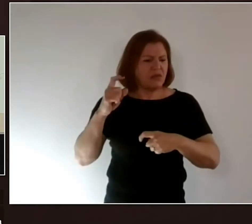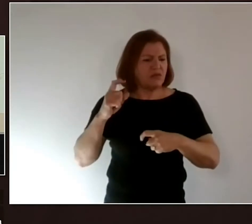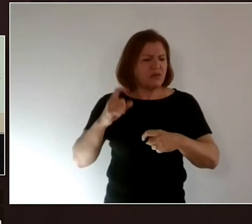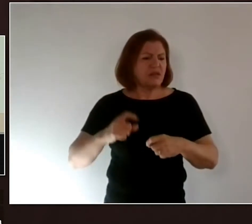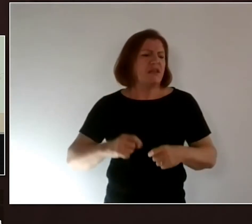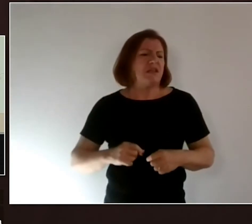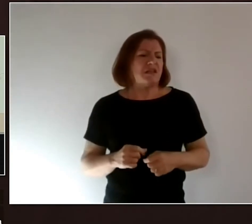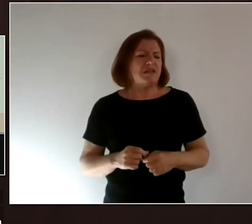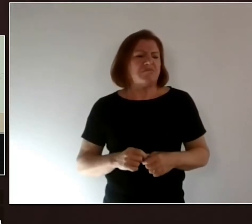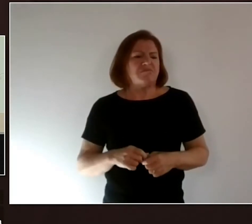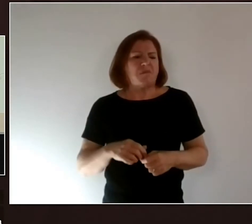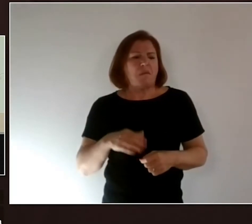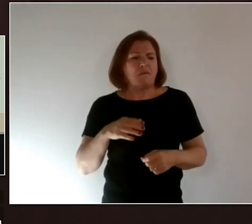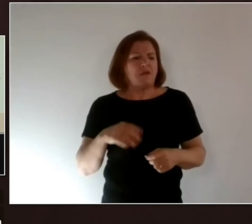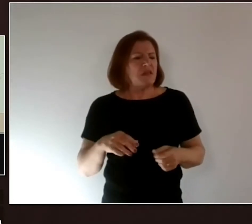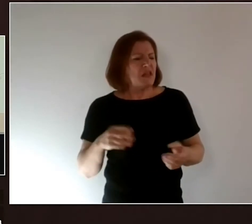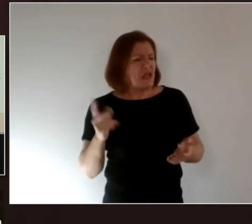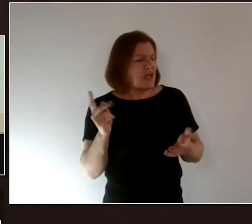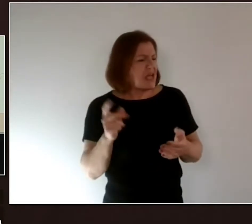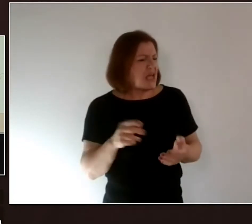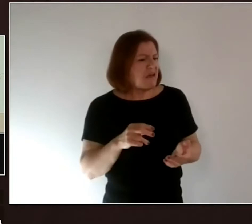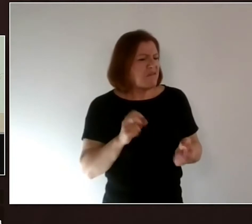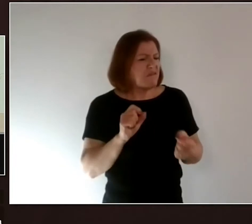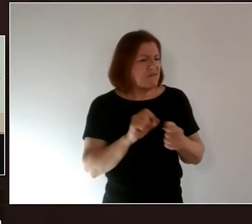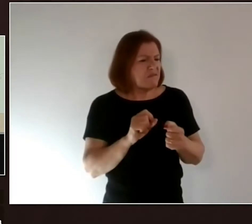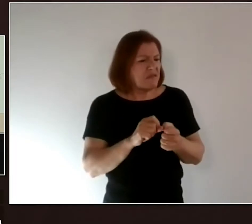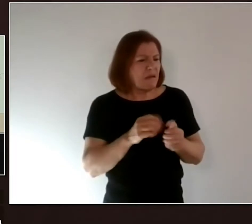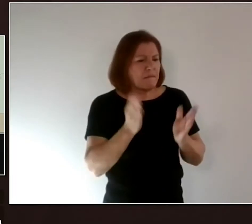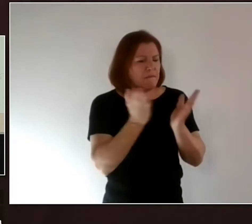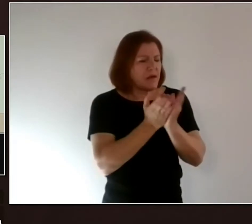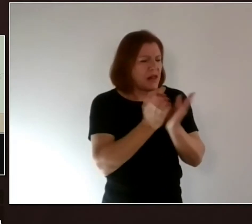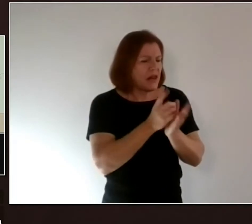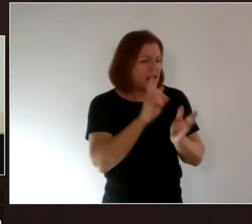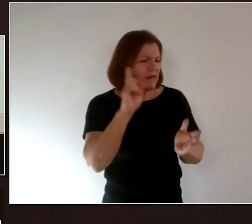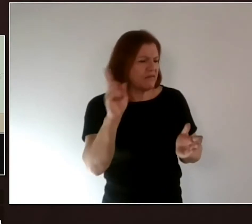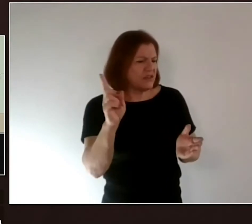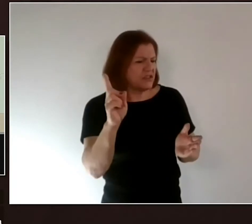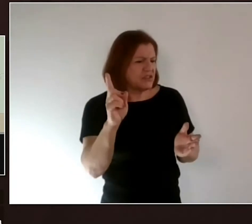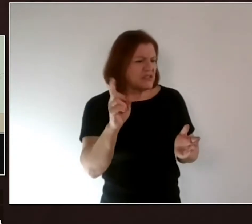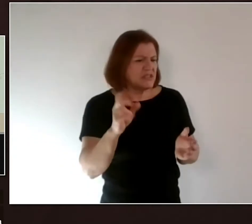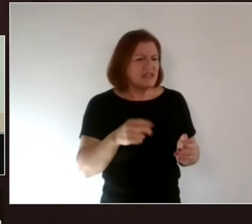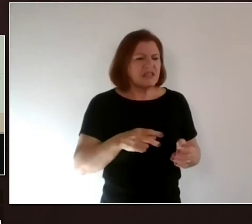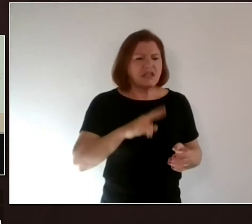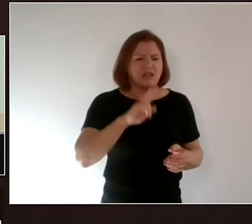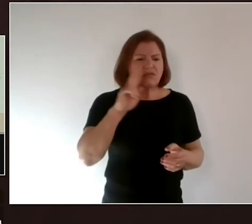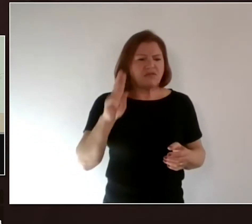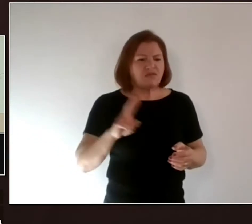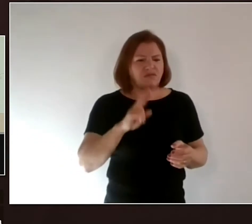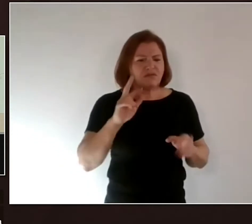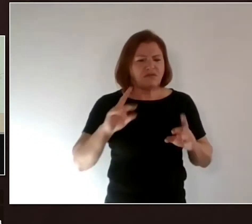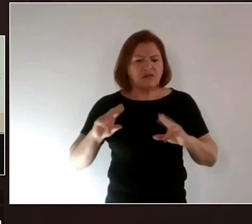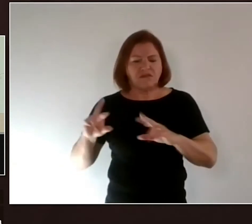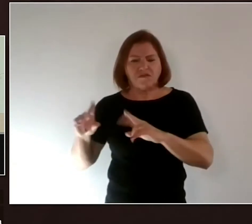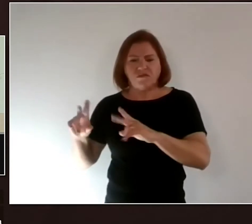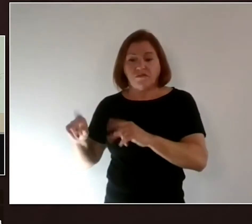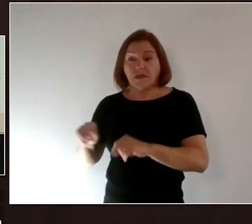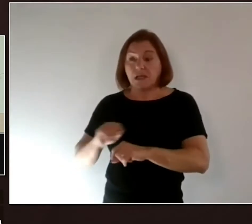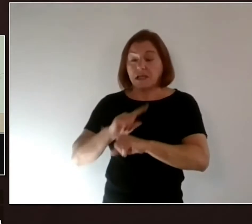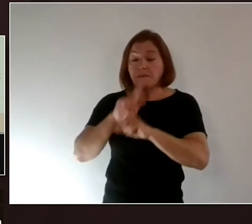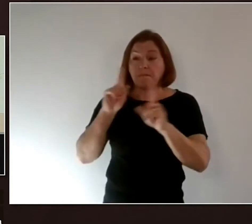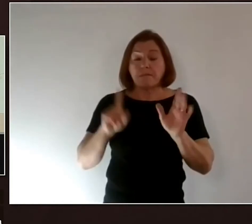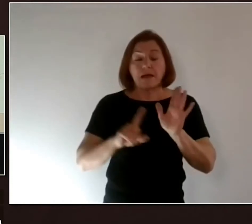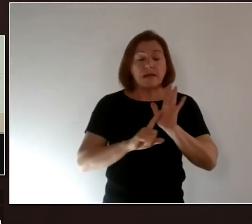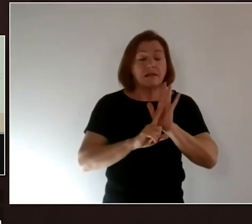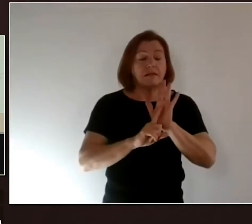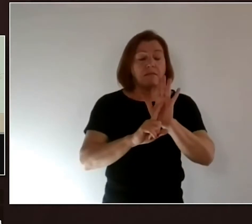de todo homem na presença de Deus pela manifestação da verdade. Irmãos, esses são os